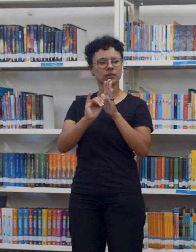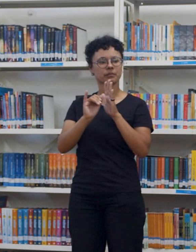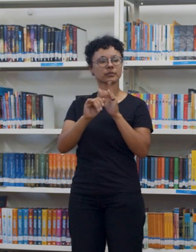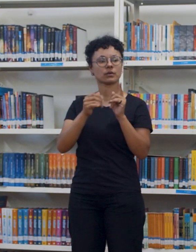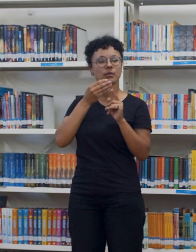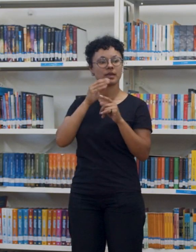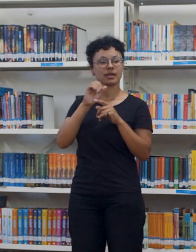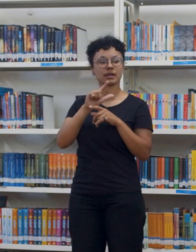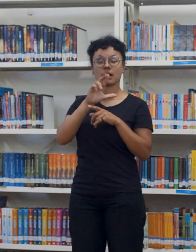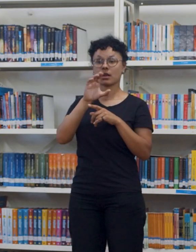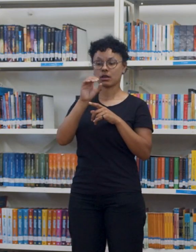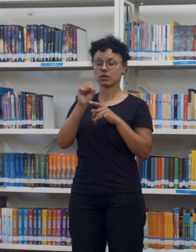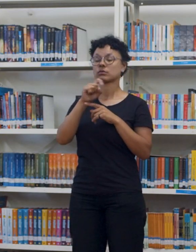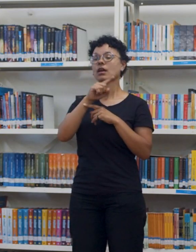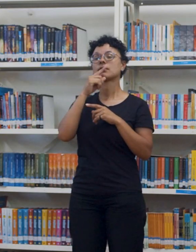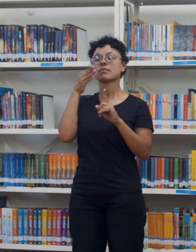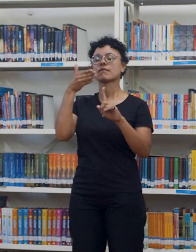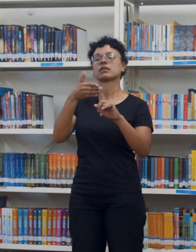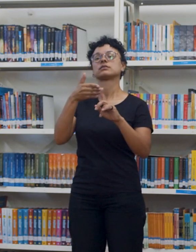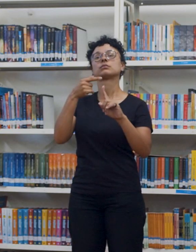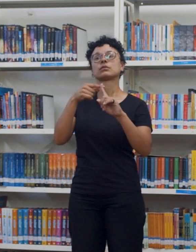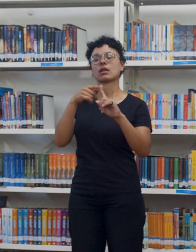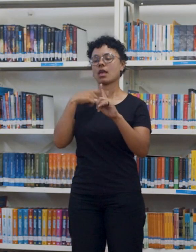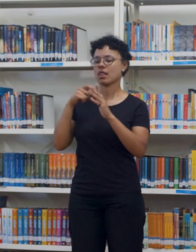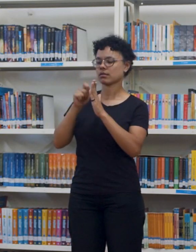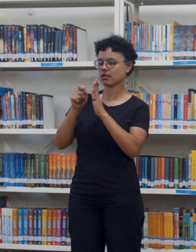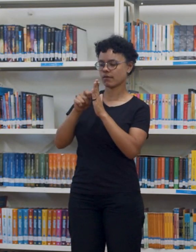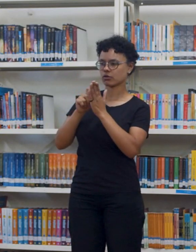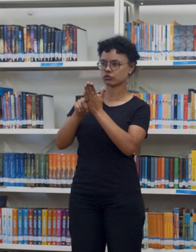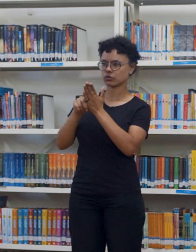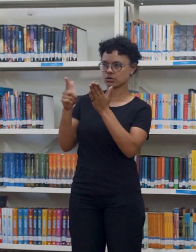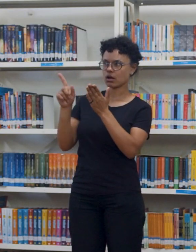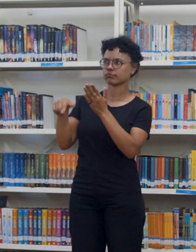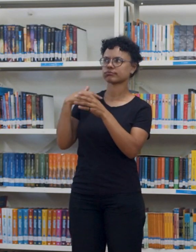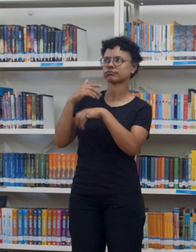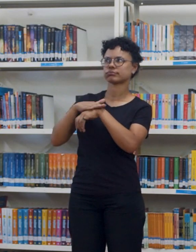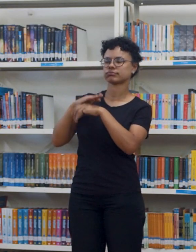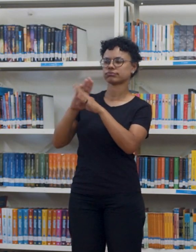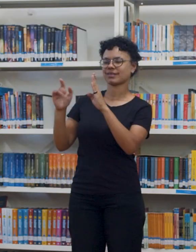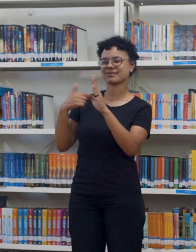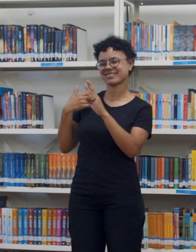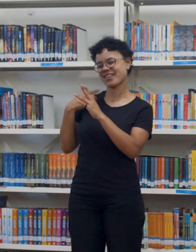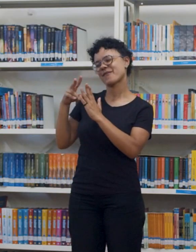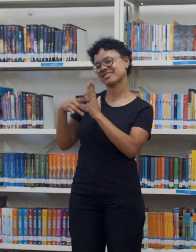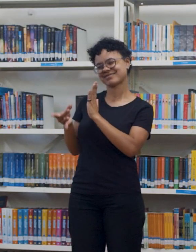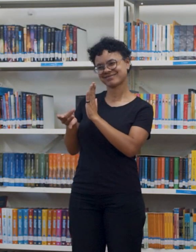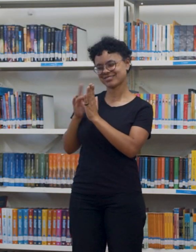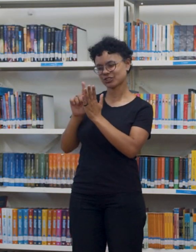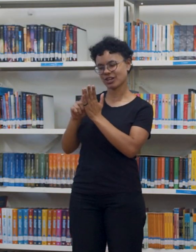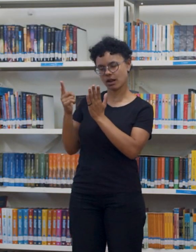uma referência como crônica, porque ele escrevia para o jornal, que é uma coisa de época, é da minha época, eu lia